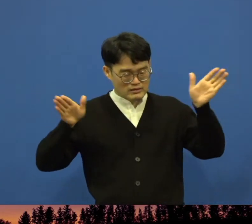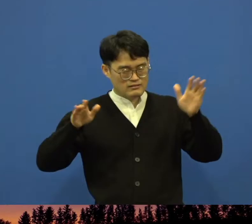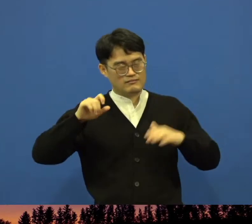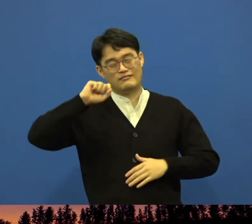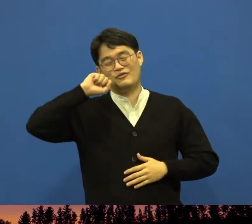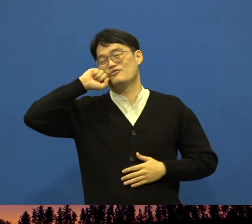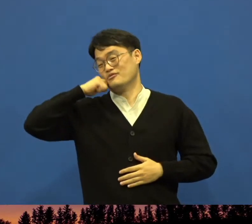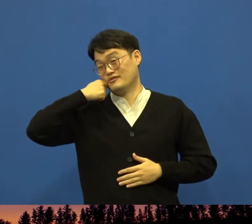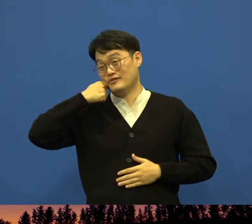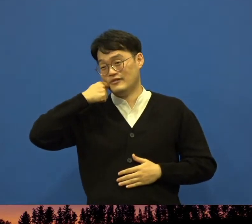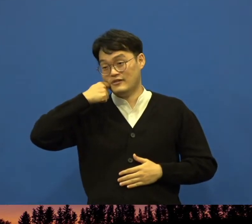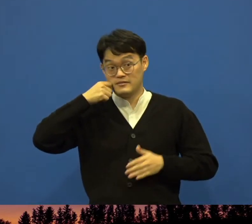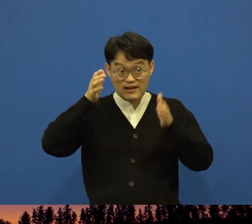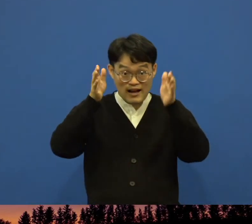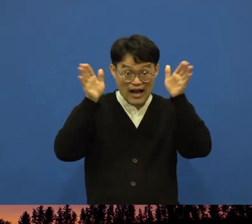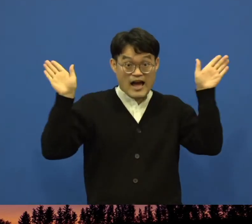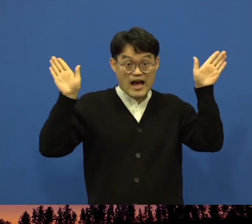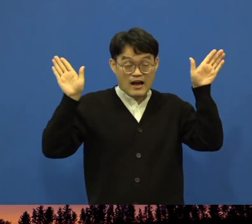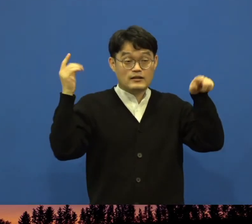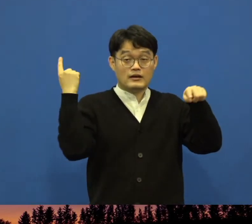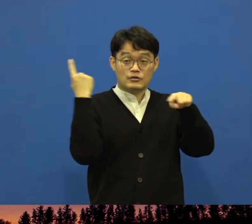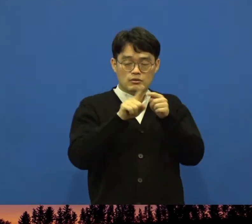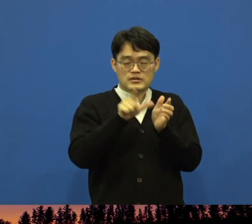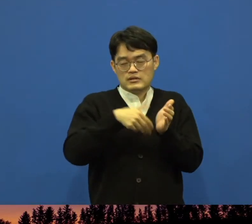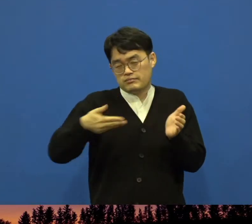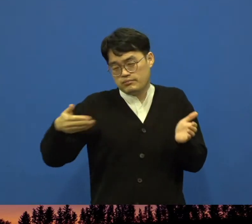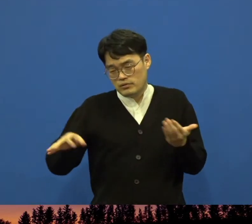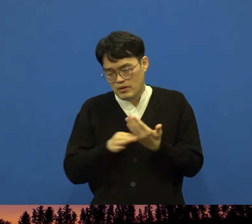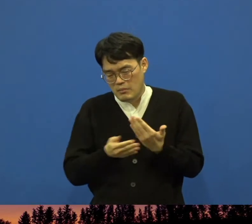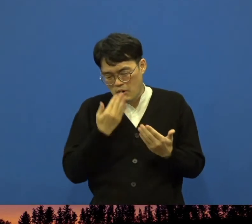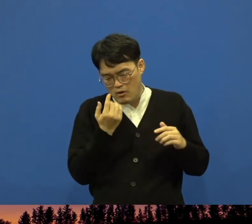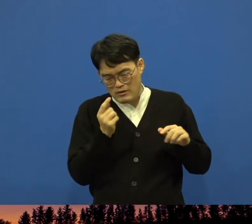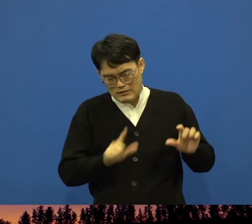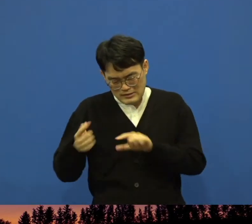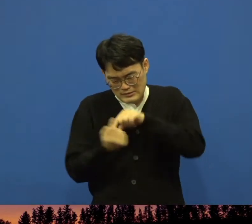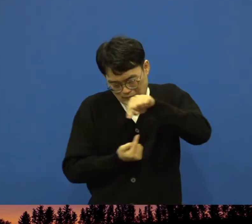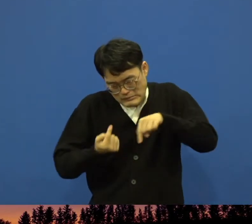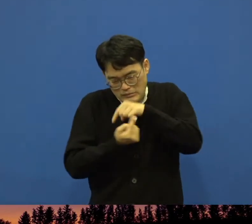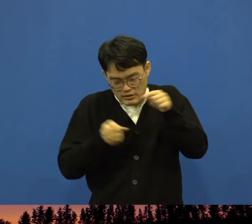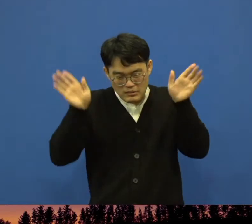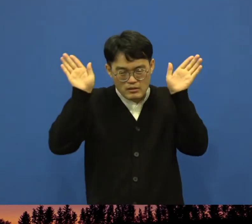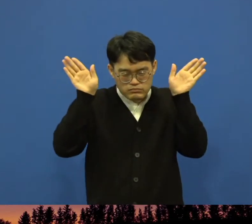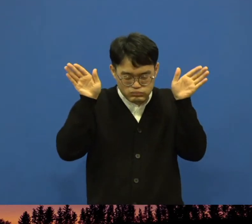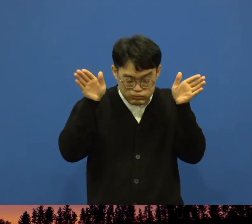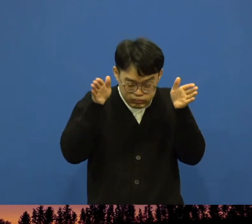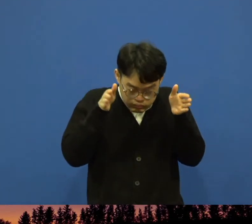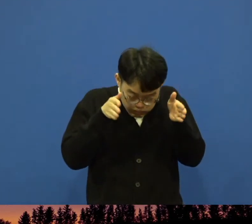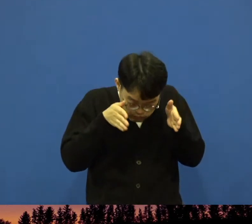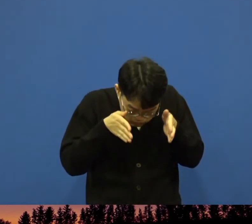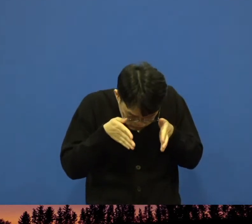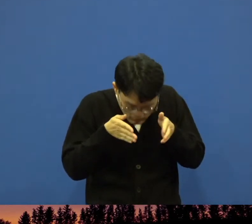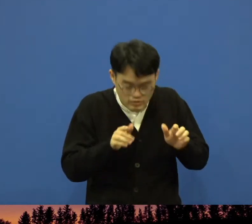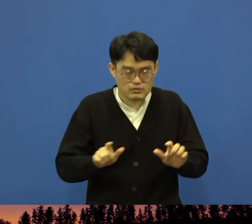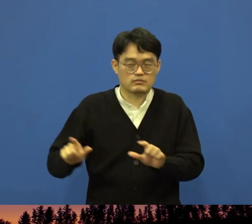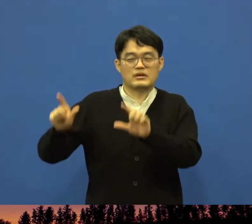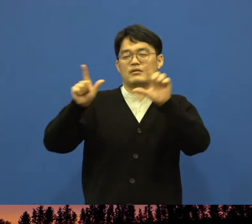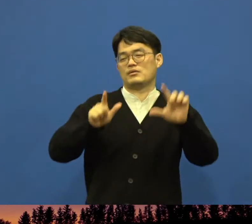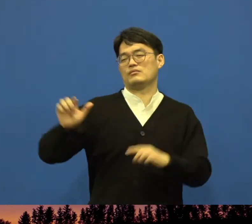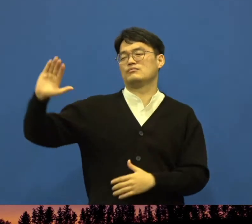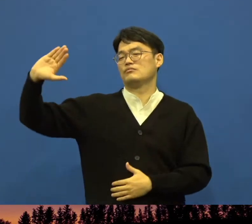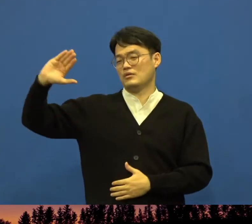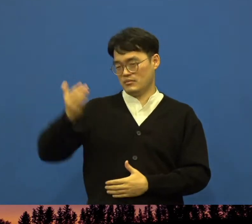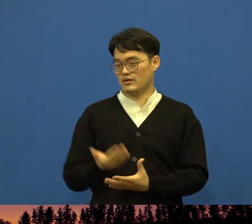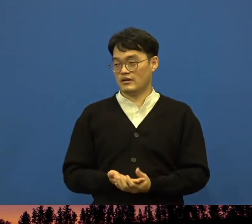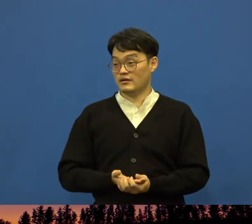그렇게 만만치가 않아요. 계속 넓어지지 않고 좁아져요. 넓게 보지 못하고 안목이